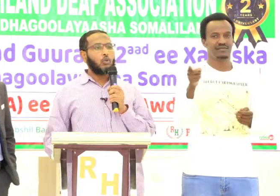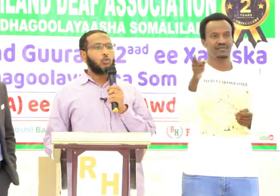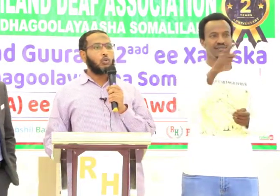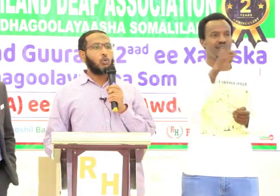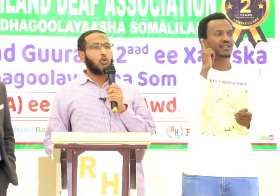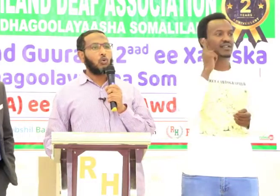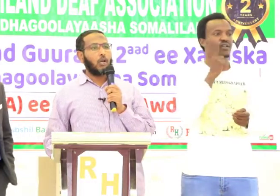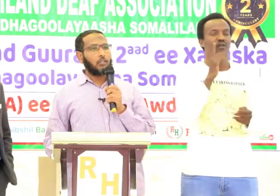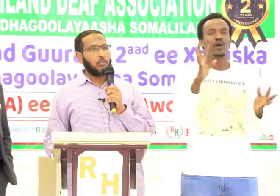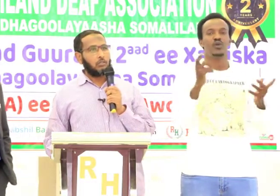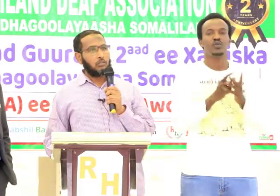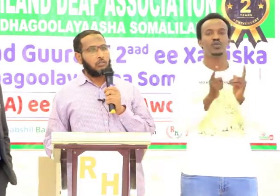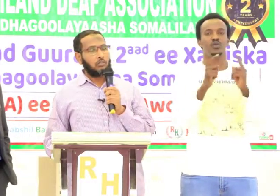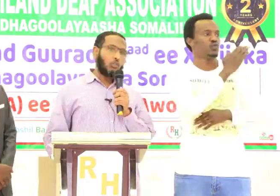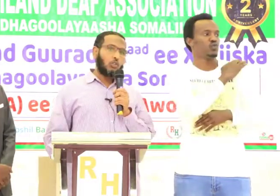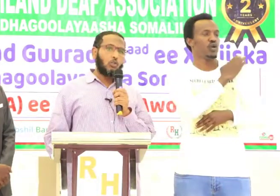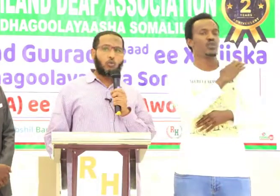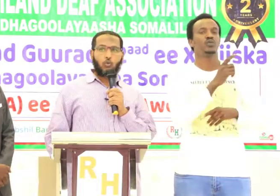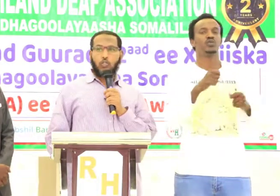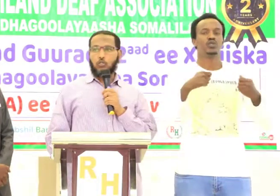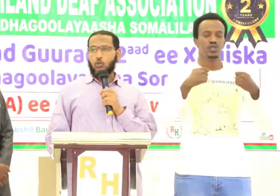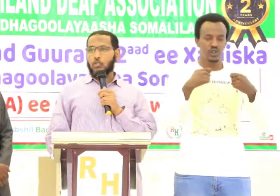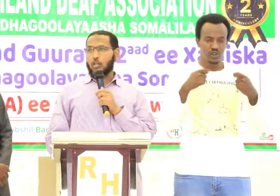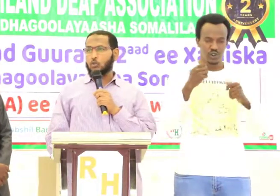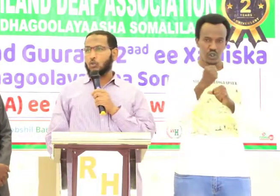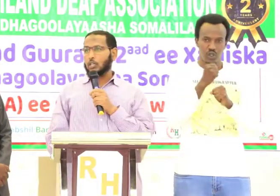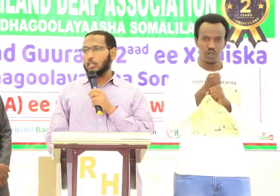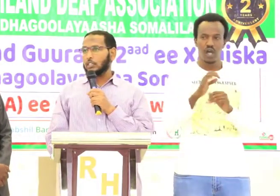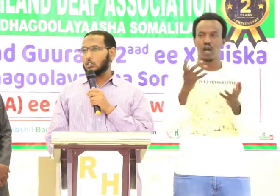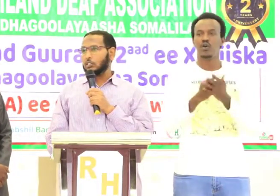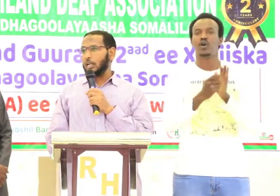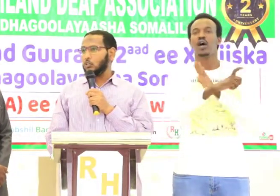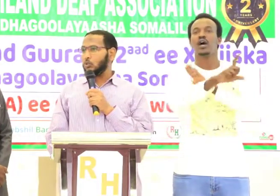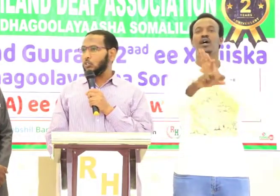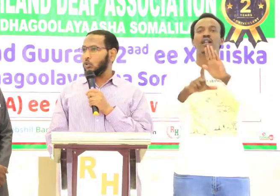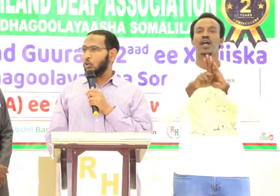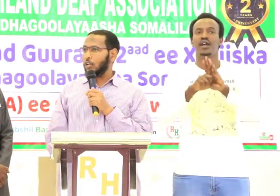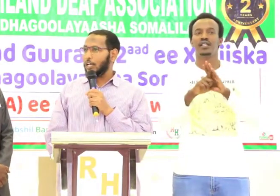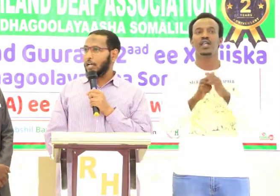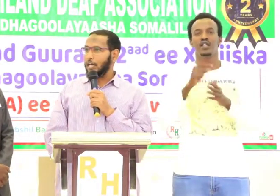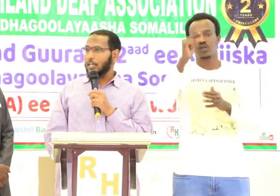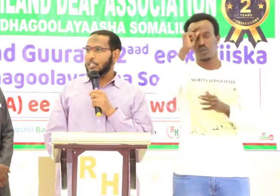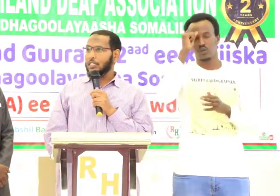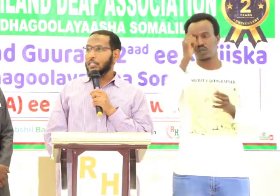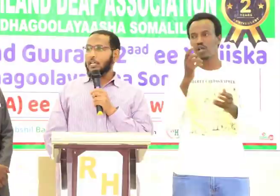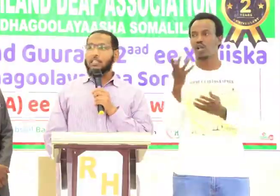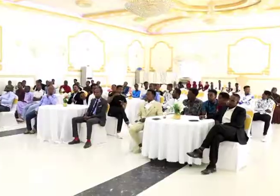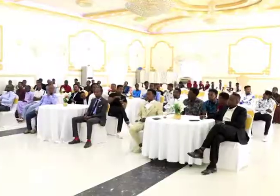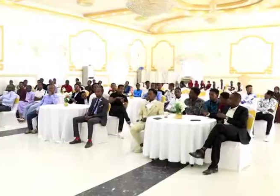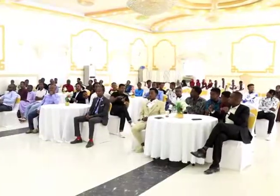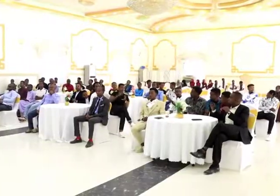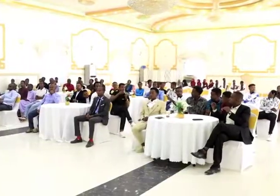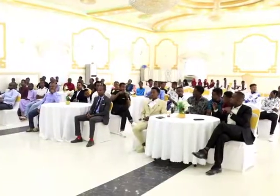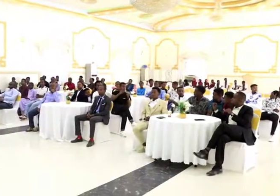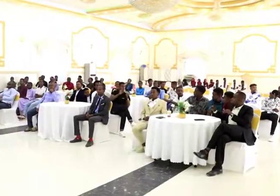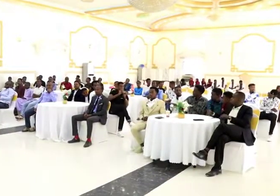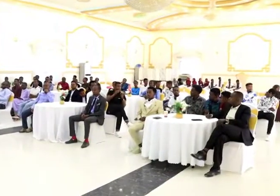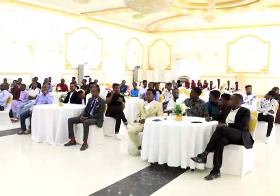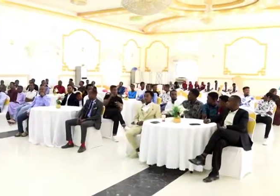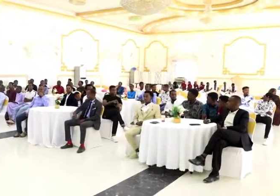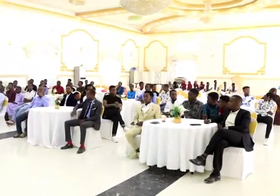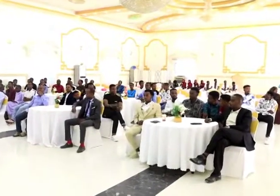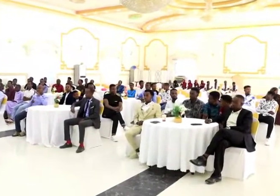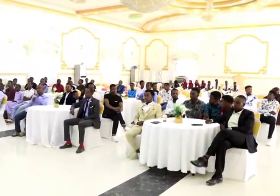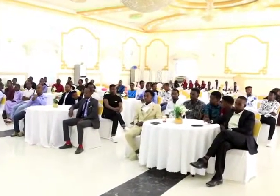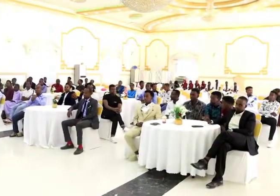inaynu aqoontooda kor u qaadno. Wixii xuquuqee dowladda aanu ku leenahay haddayna tahay dowladda localka iyo haday tahay guudba in looga soo